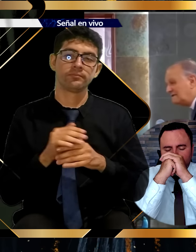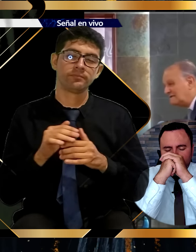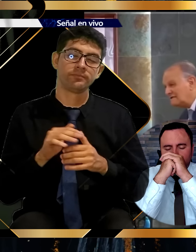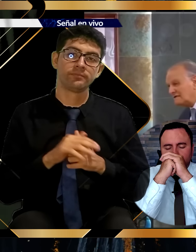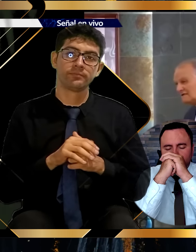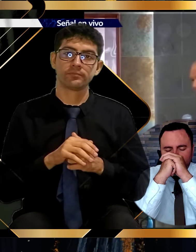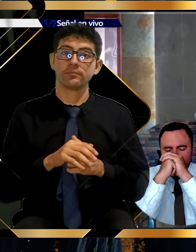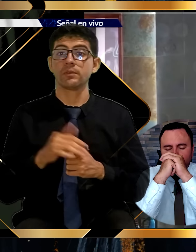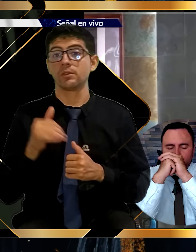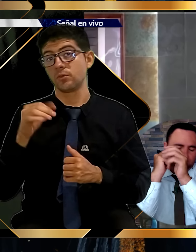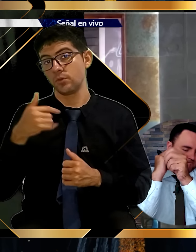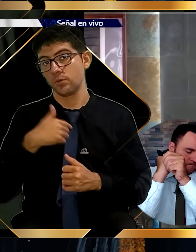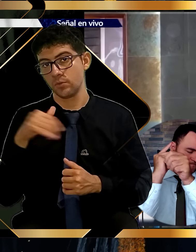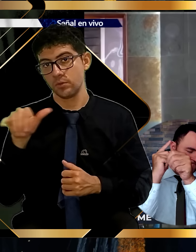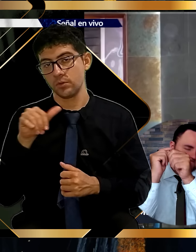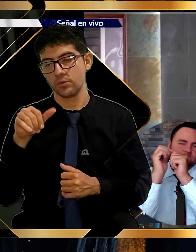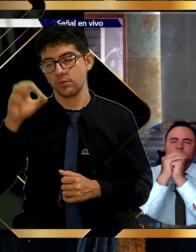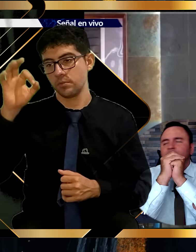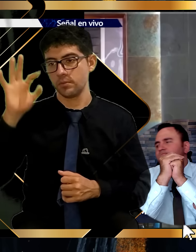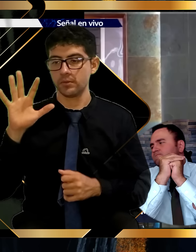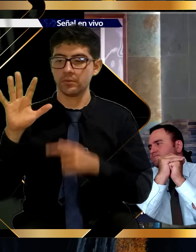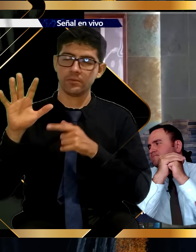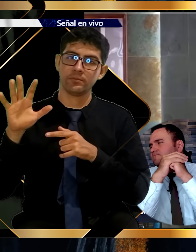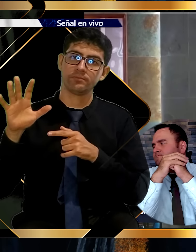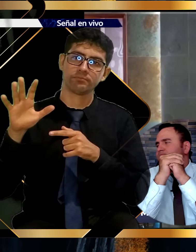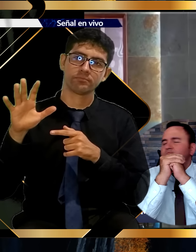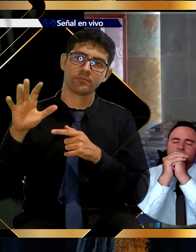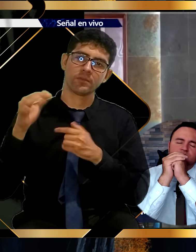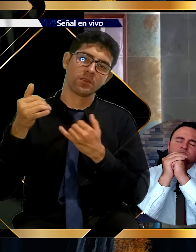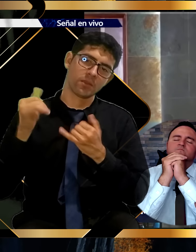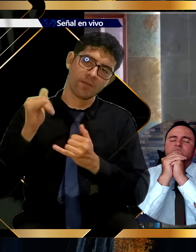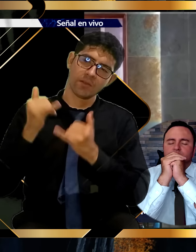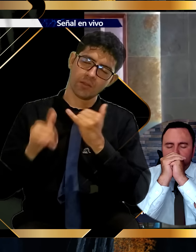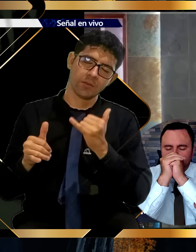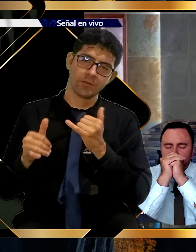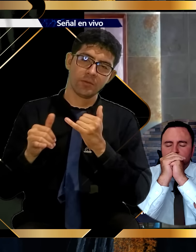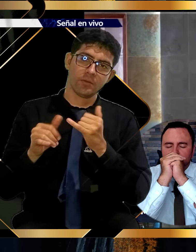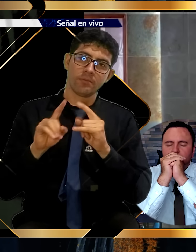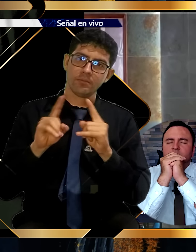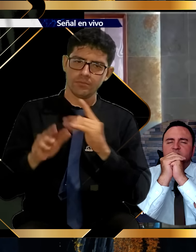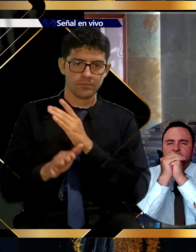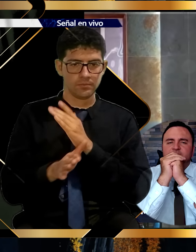pastoral y yo he terminado mi carrera en éxito. Hermano, cuidado, ¿por qué cuidado?